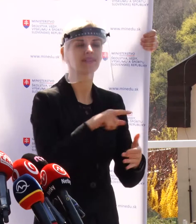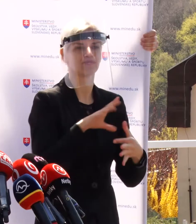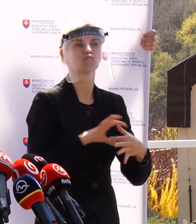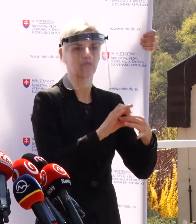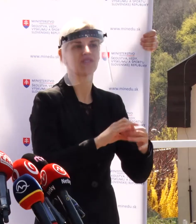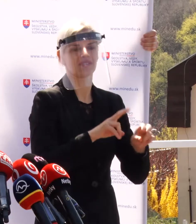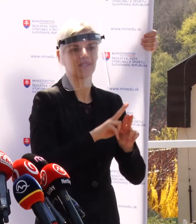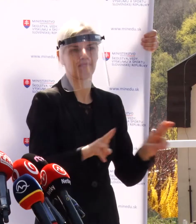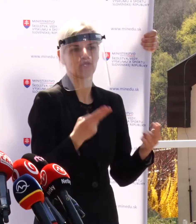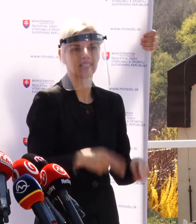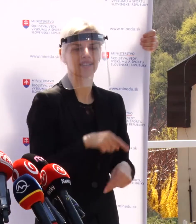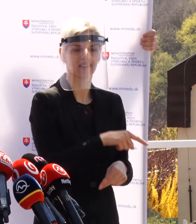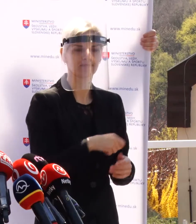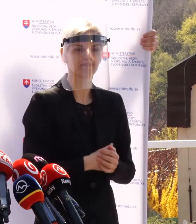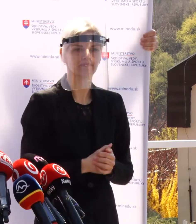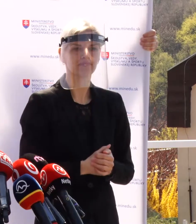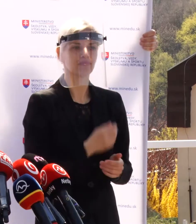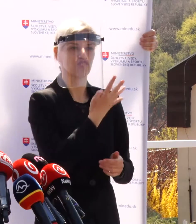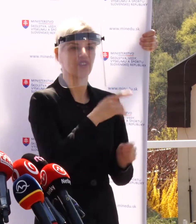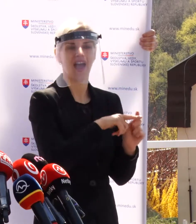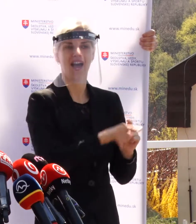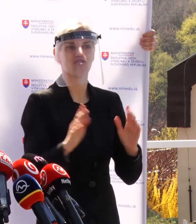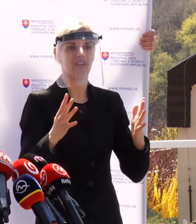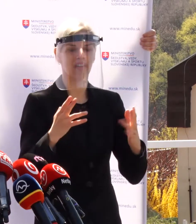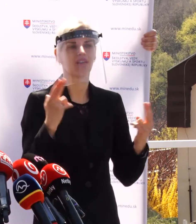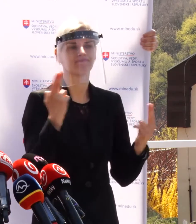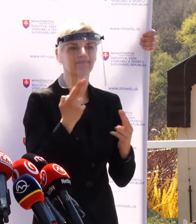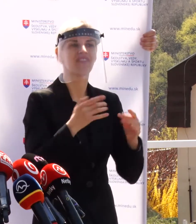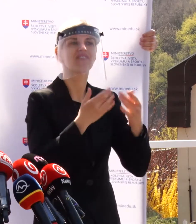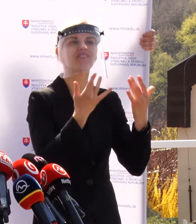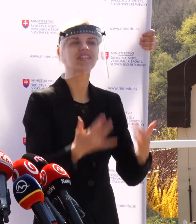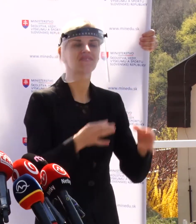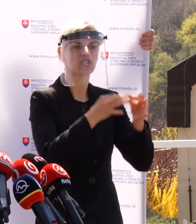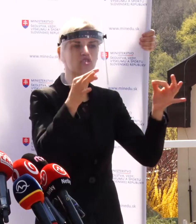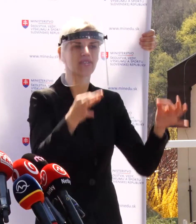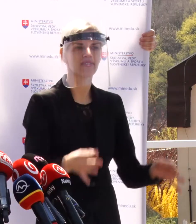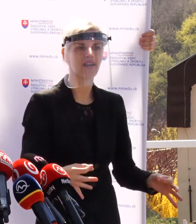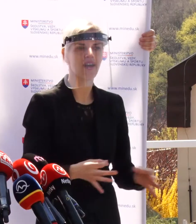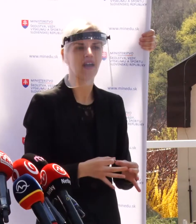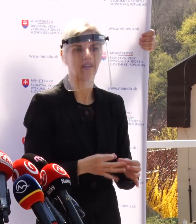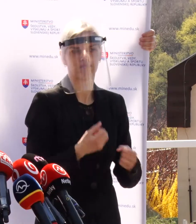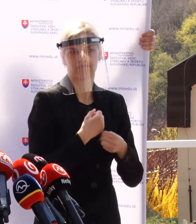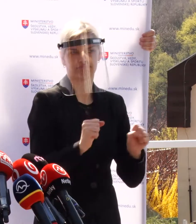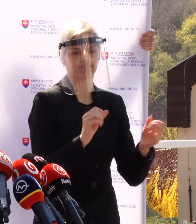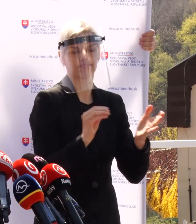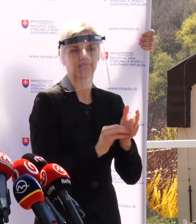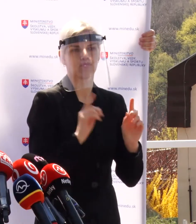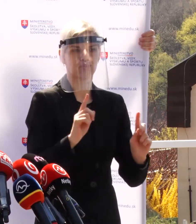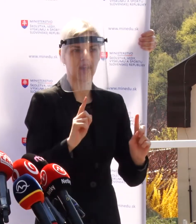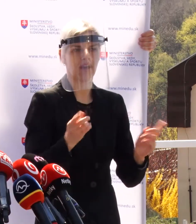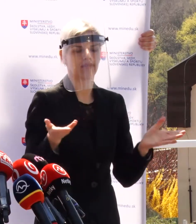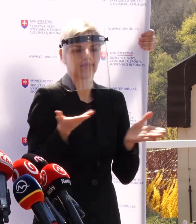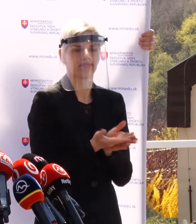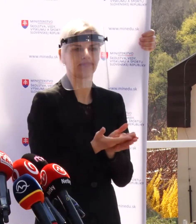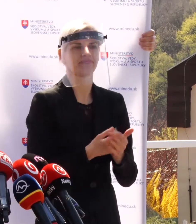a všetci deviatáci dostanú tento rok vysvedčenie aj s doložkou o ukončení príslušného stupňa vzdelania. V krátkosti